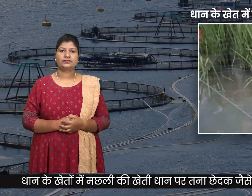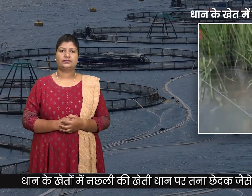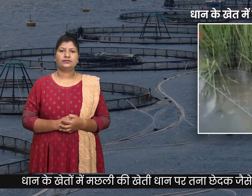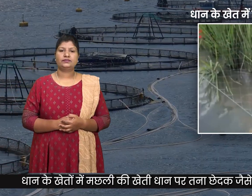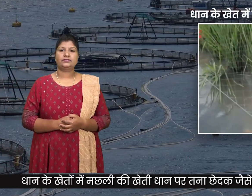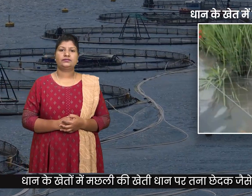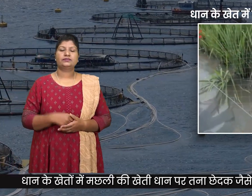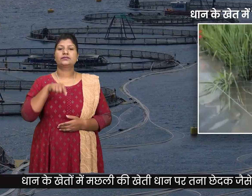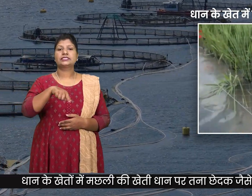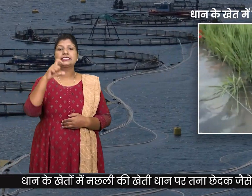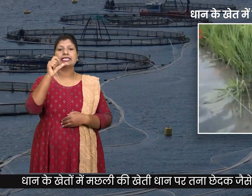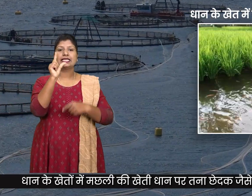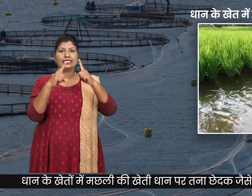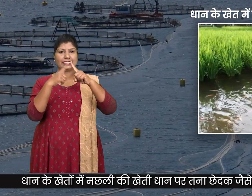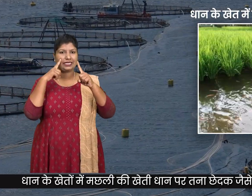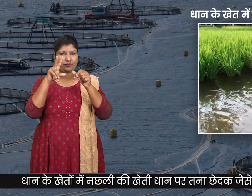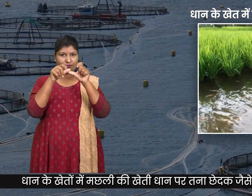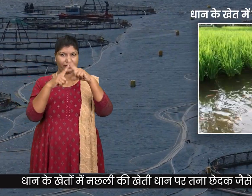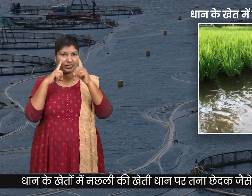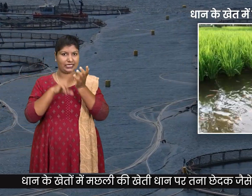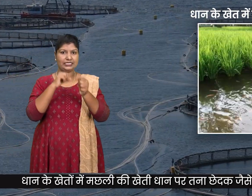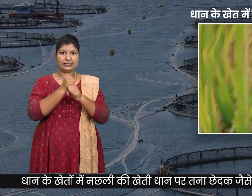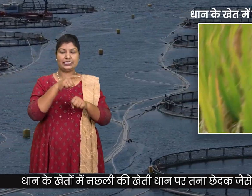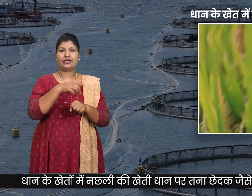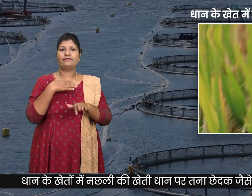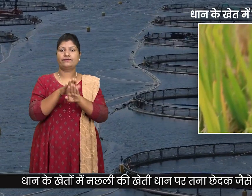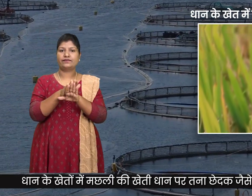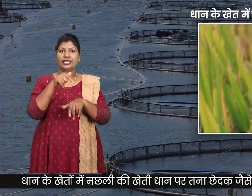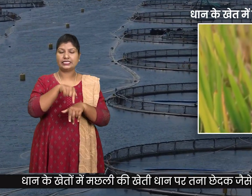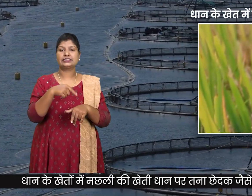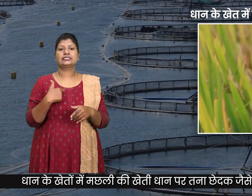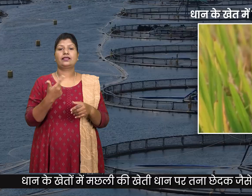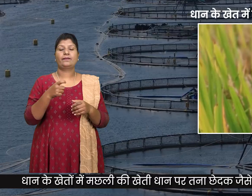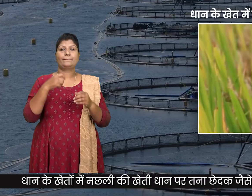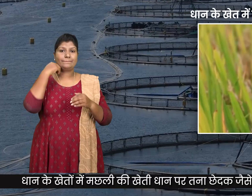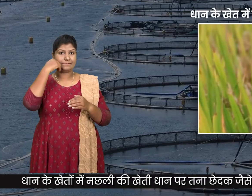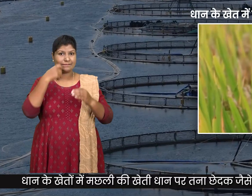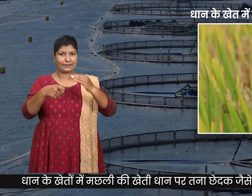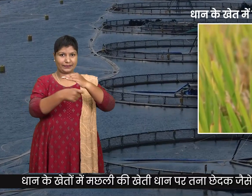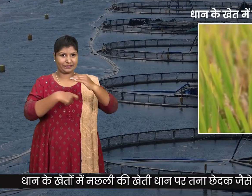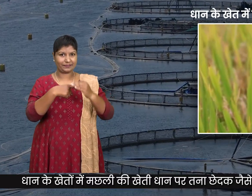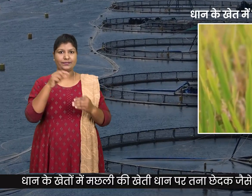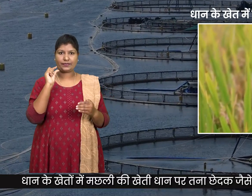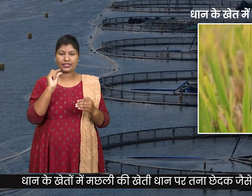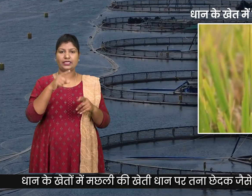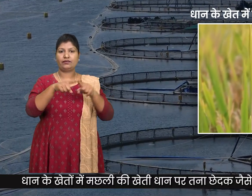धान के खेतों में मछली की खेती धान पर तना, छेदक जैसे कीटों को कम करती